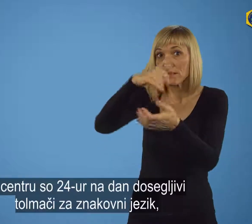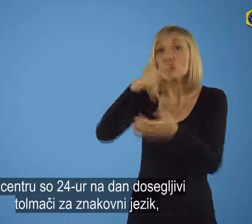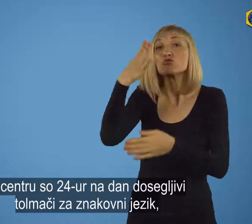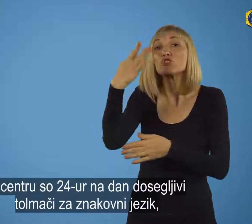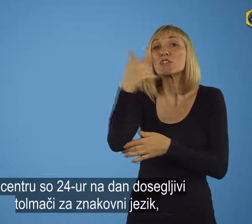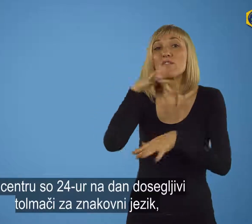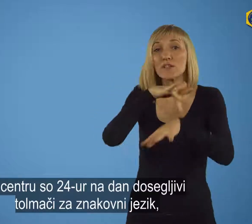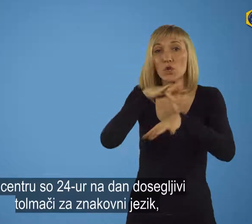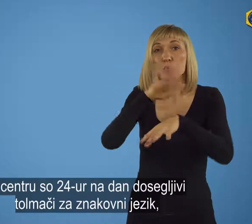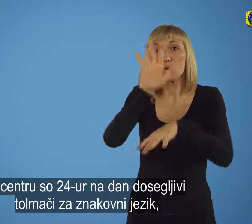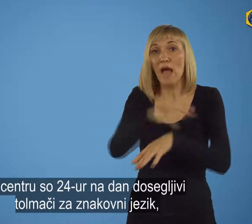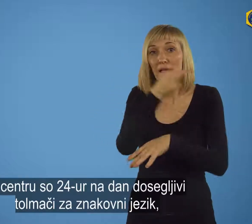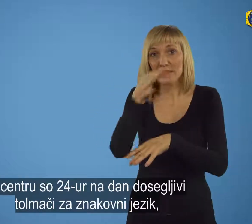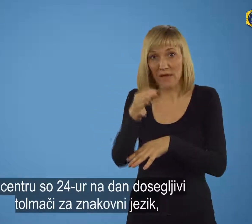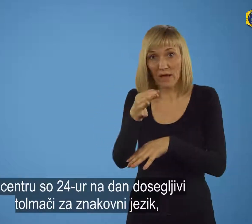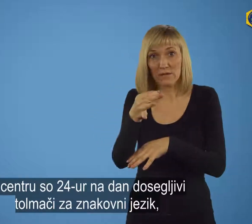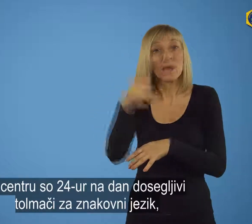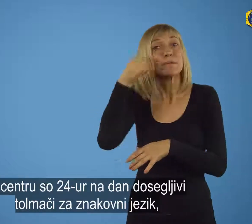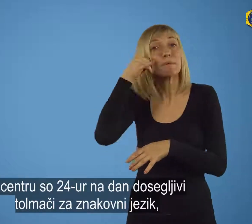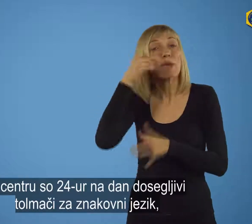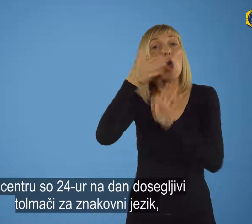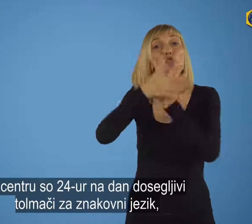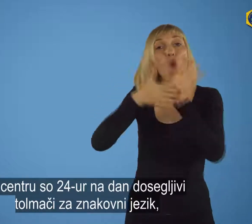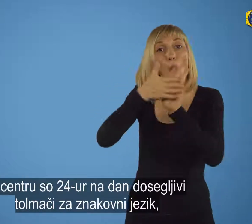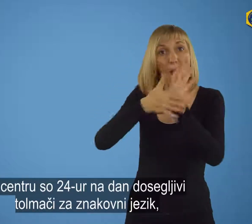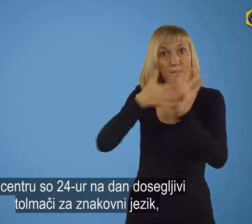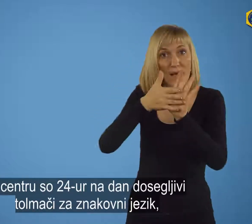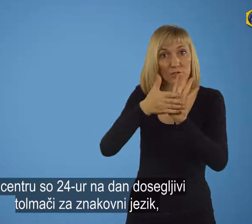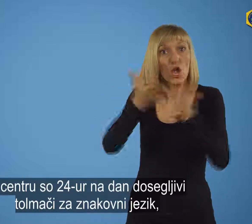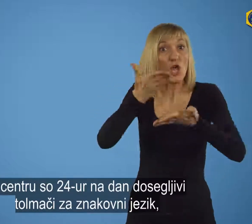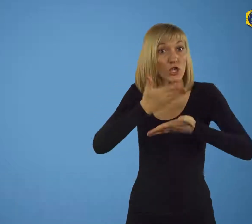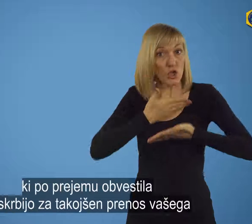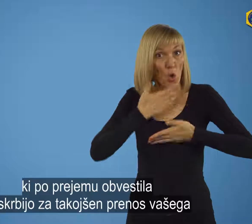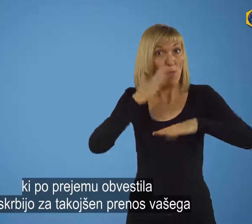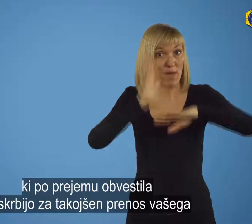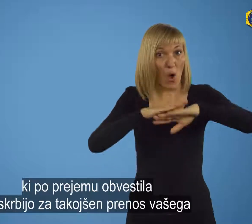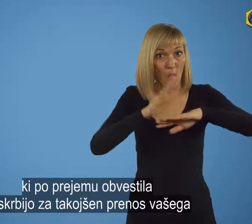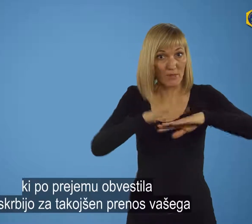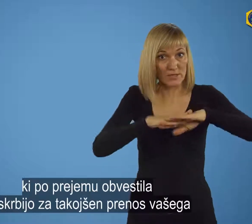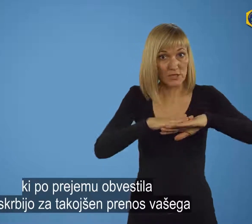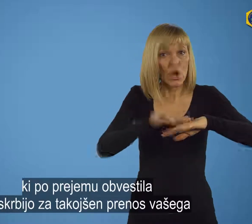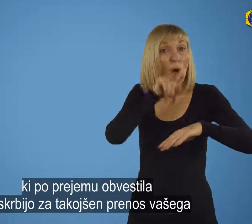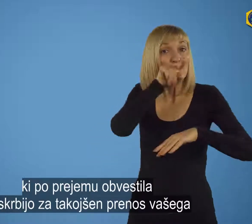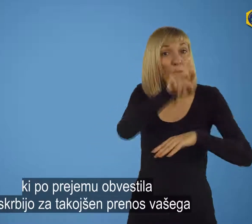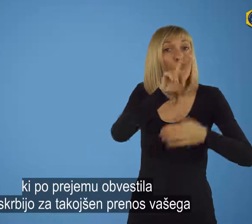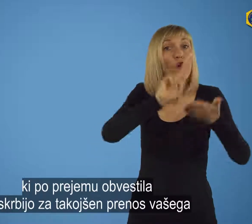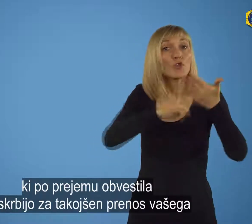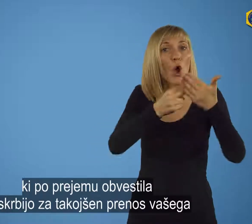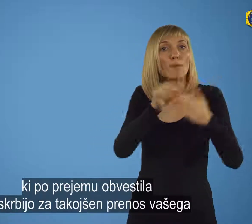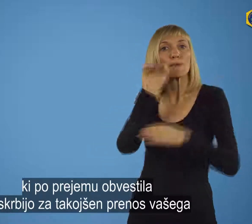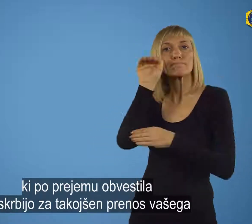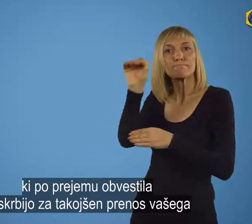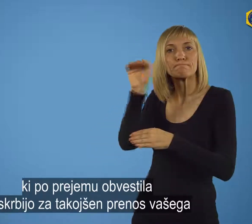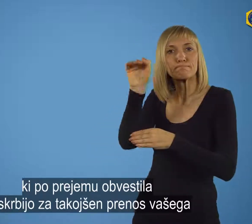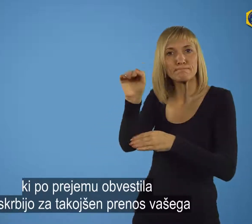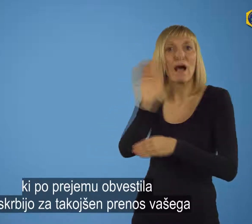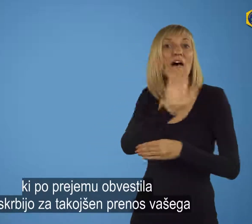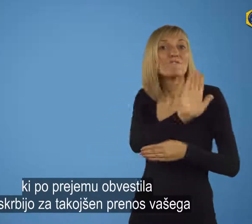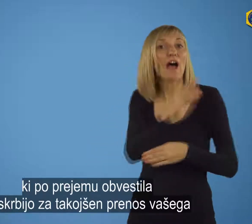600. V centru so 24 ur na dan dosegljivi tolmači za znakovni jezik, ki po prejemu obvestila poskrbijo